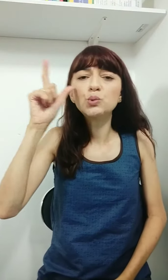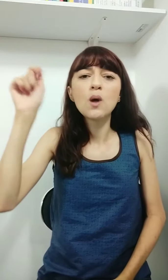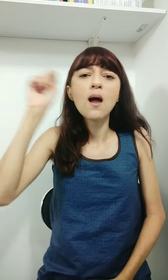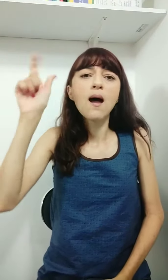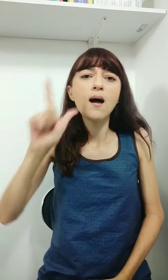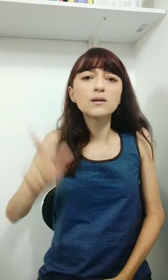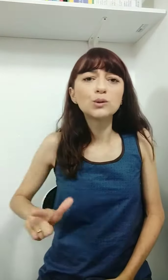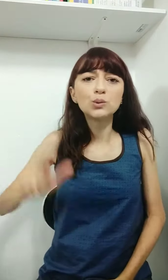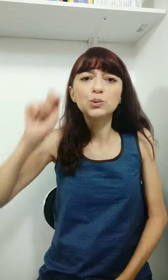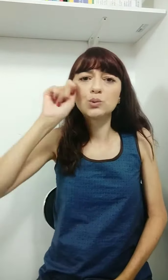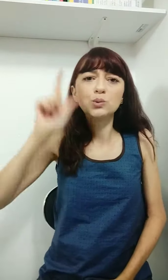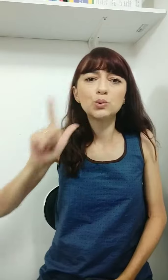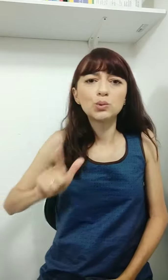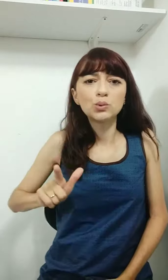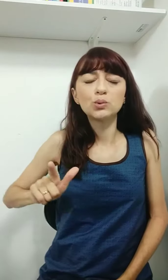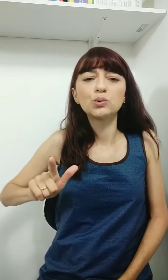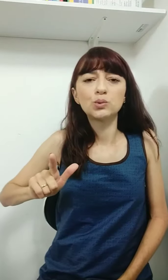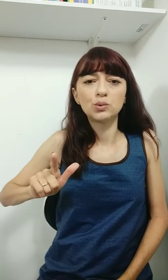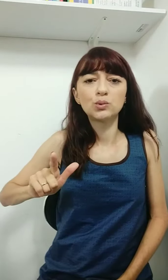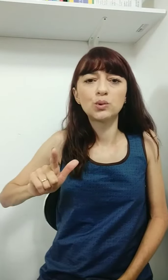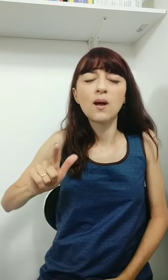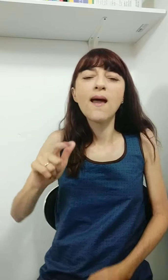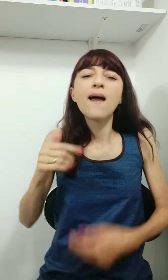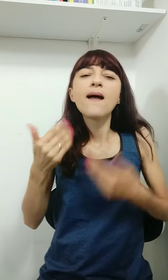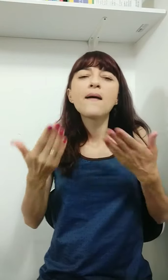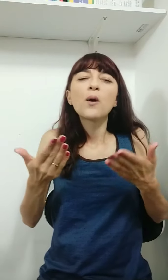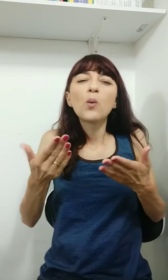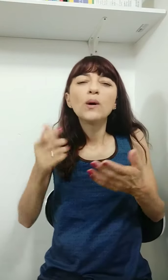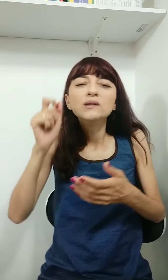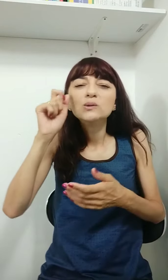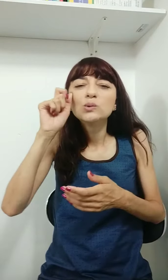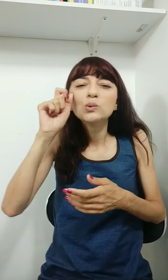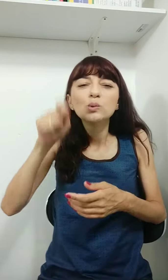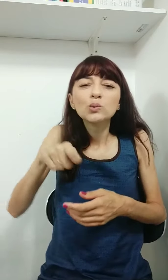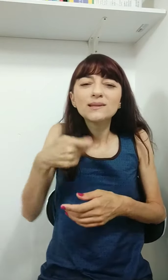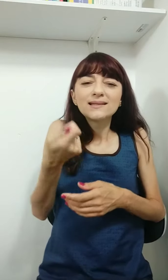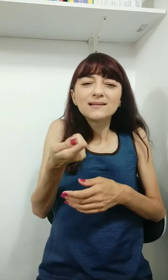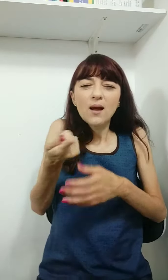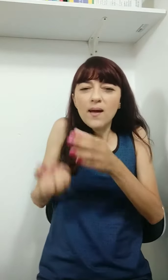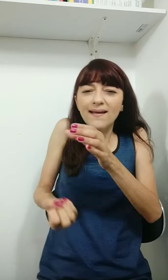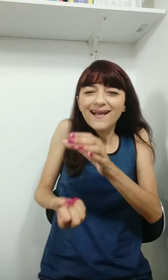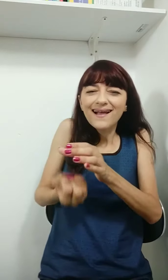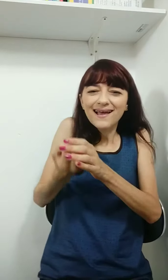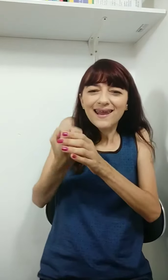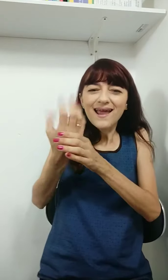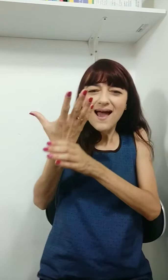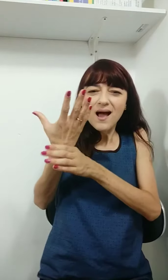sinal de azul. Eu já ensinei para vocês todas as variações dele. Nós temos vários, olha só.